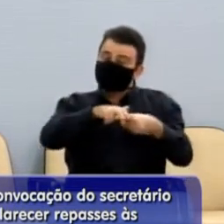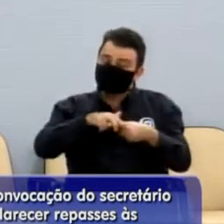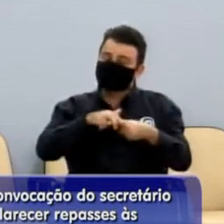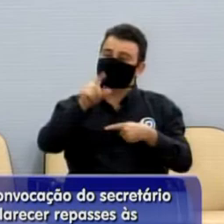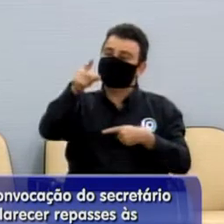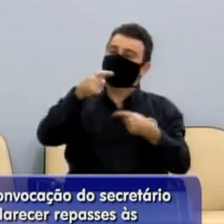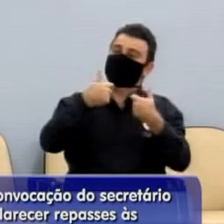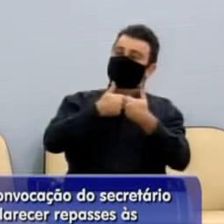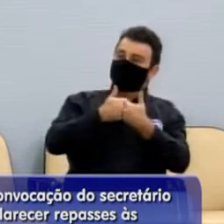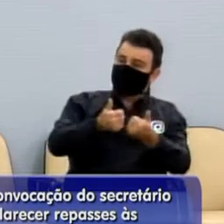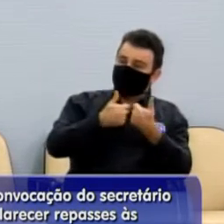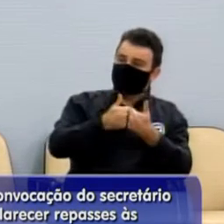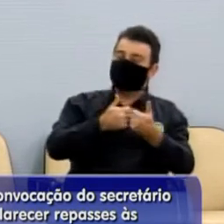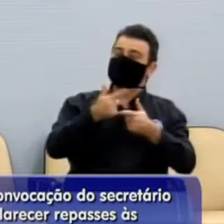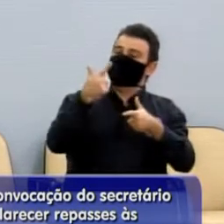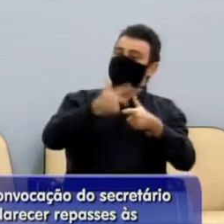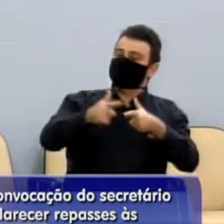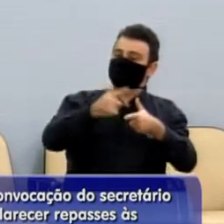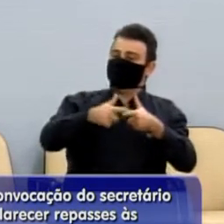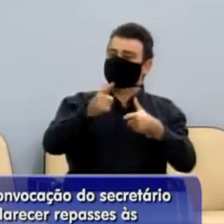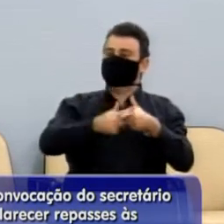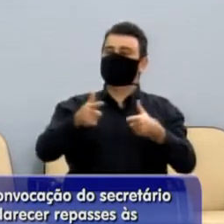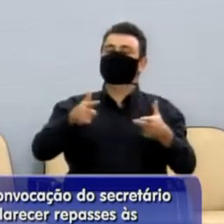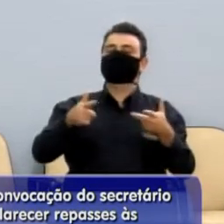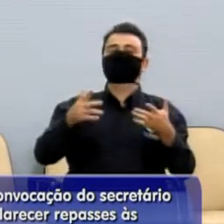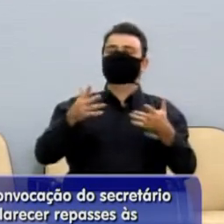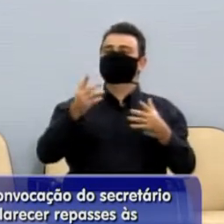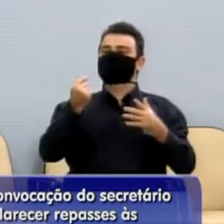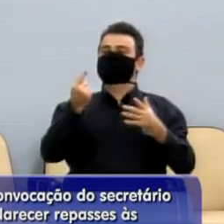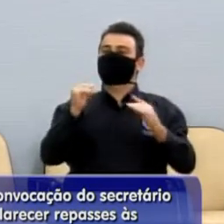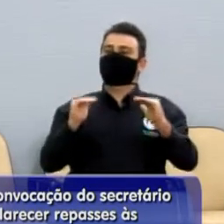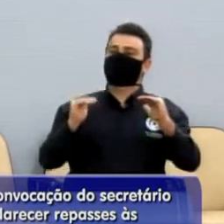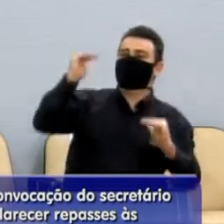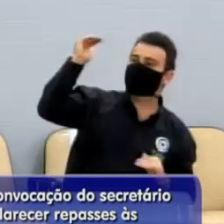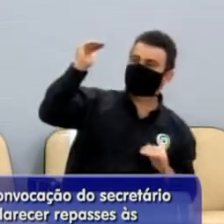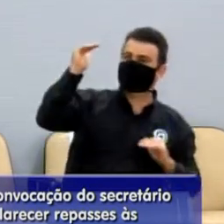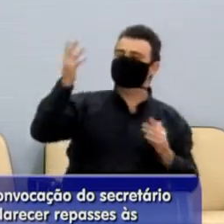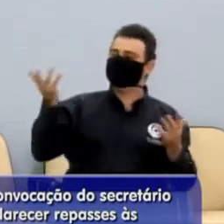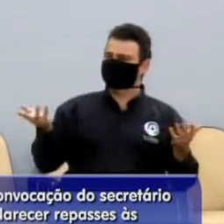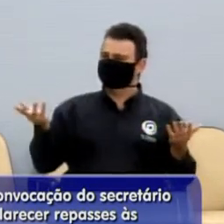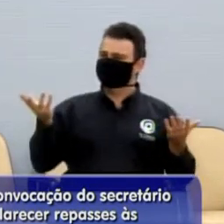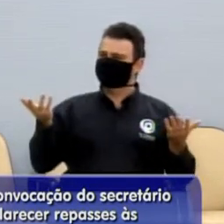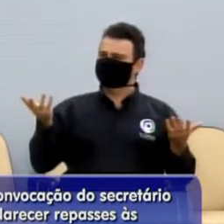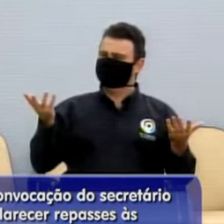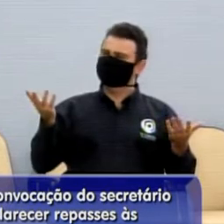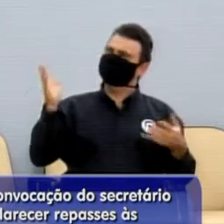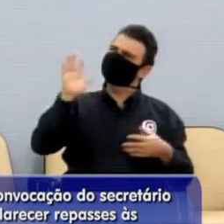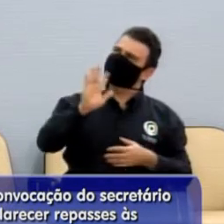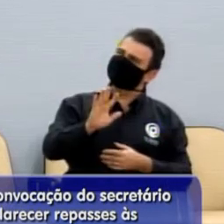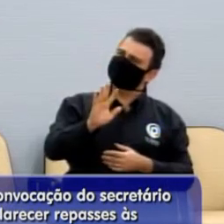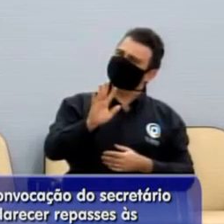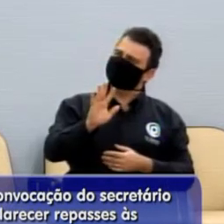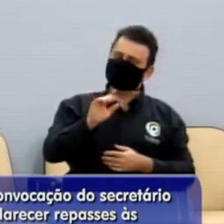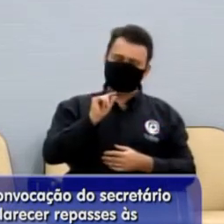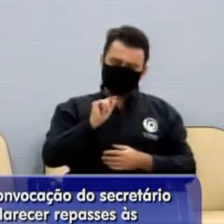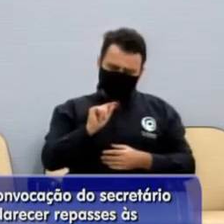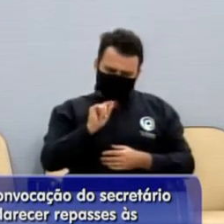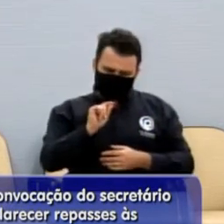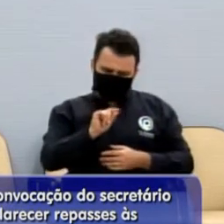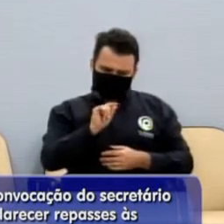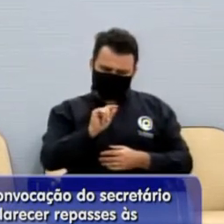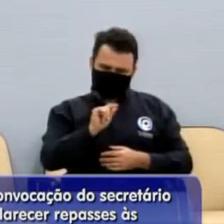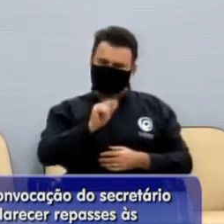transporte. Ou seja, vereador Odélio, mas o repasse não era condicionado à quantidade